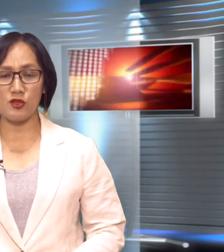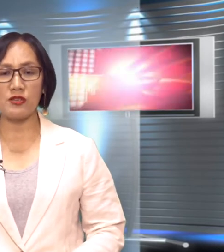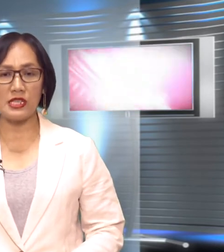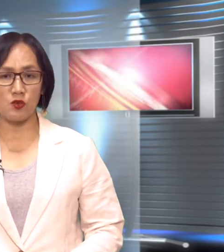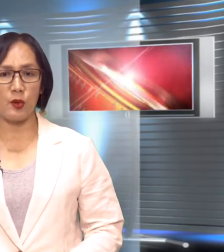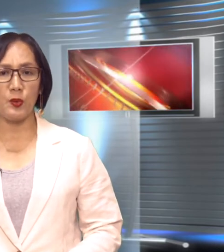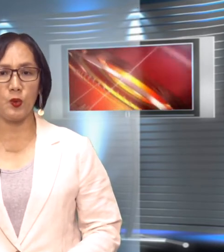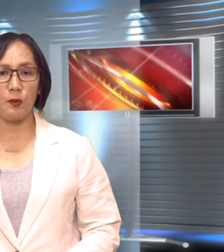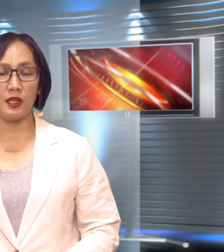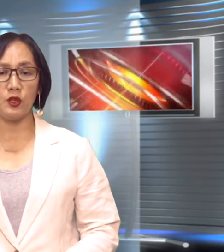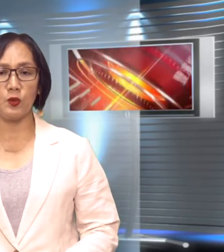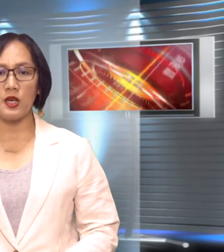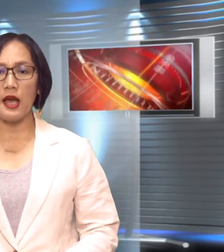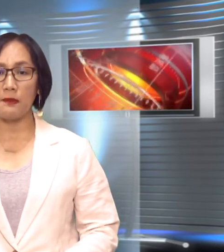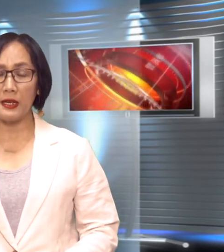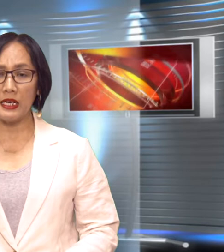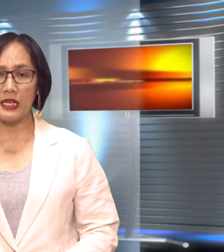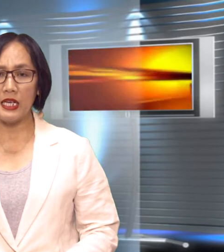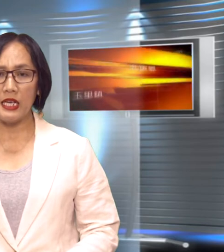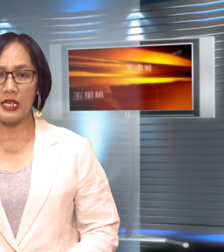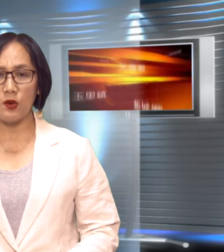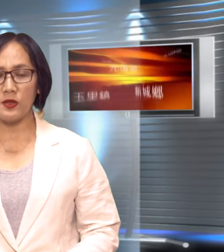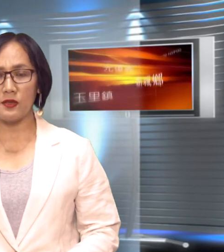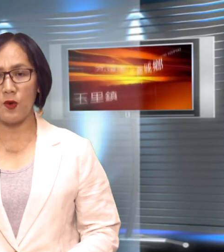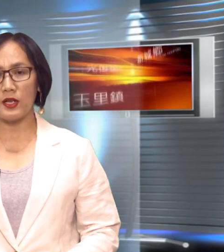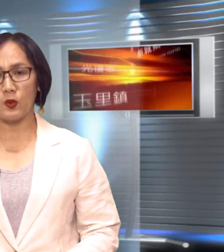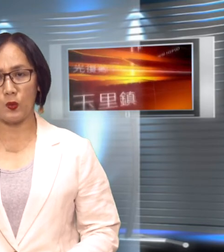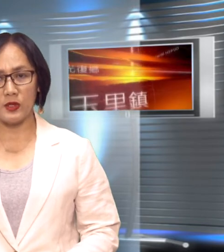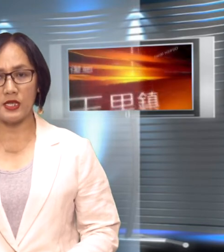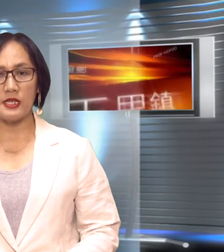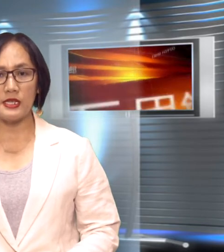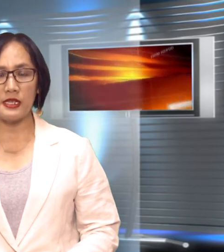情指挥中心宣布本土个案病例